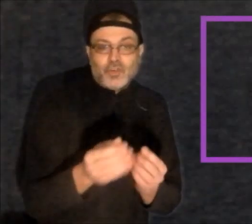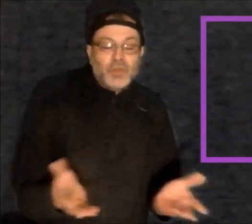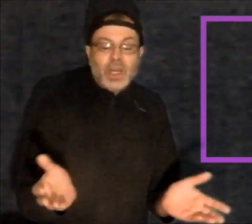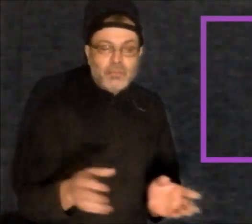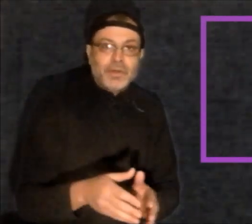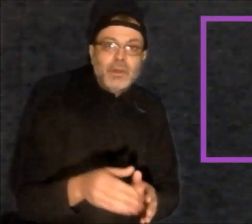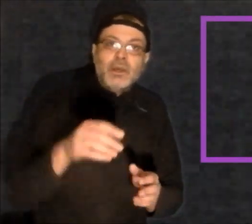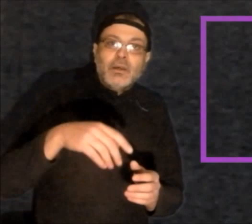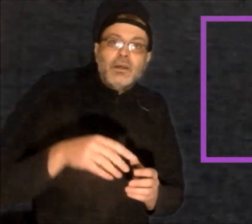يشربون الخمر،